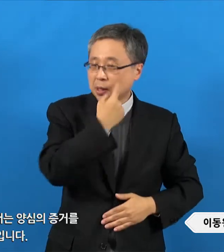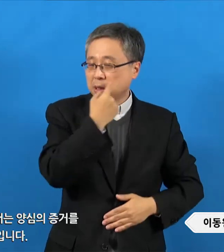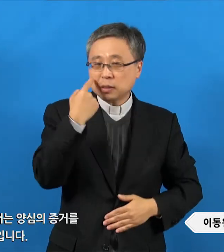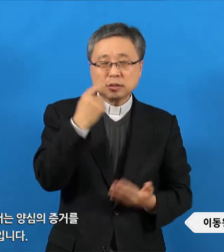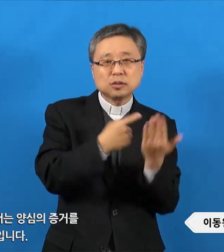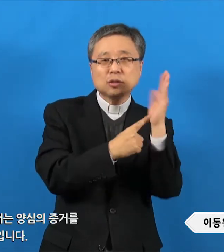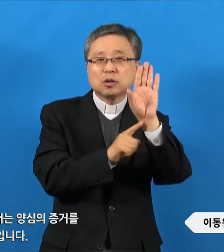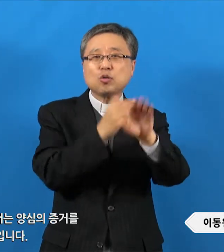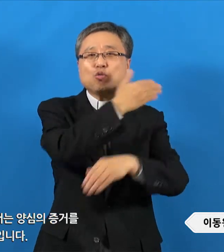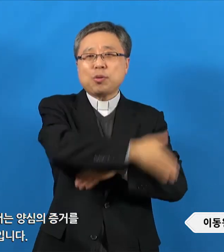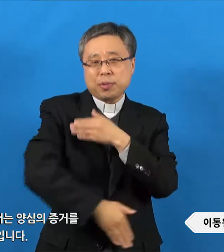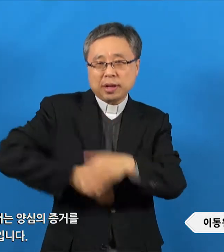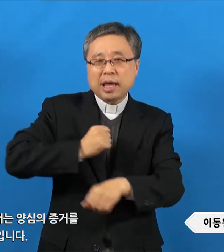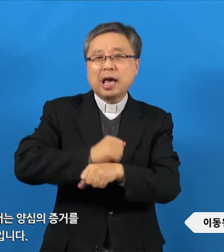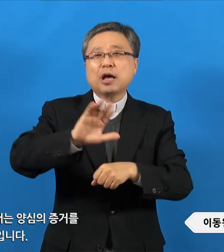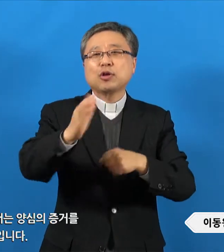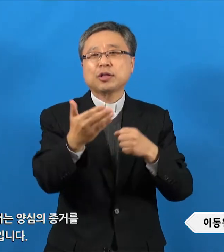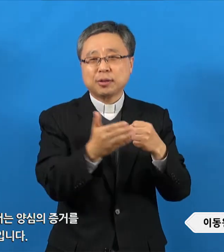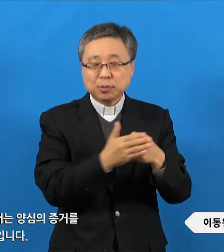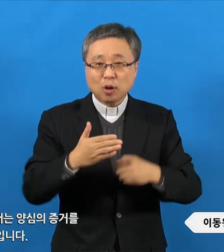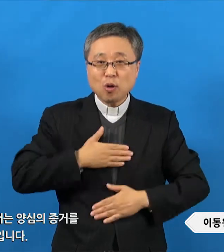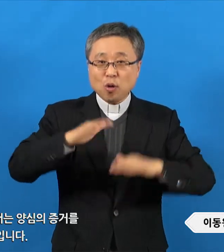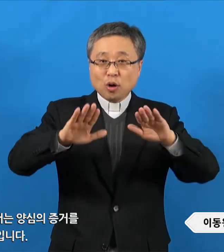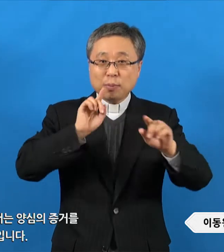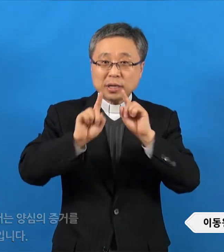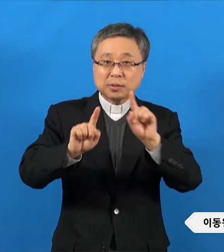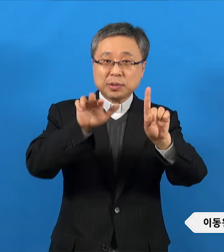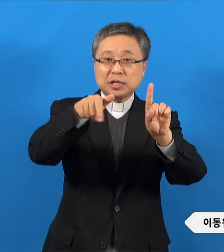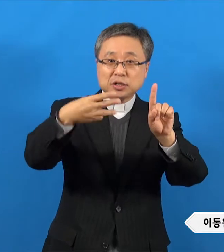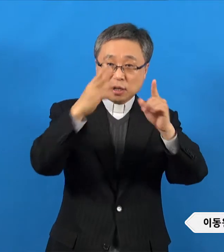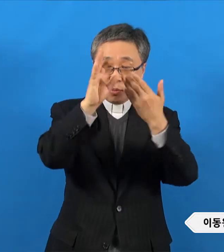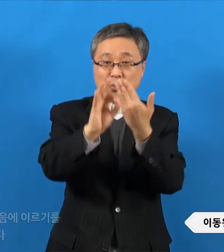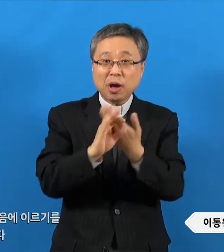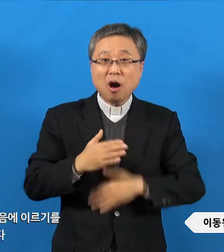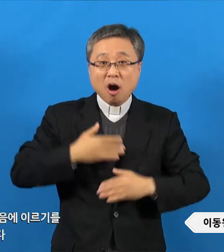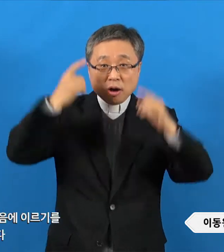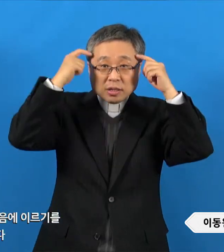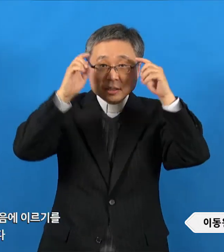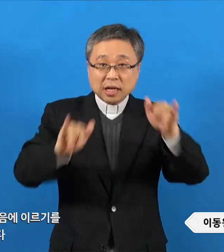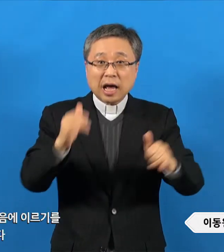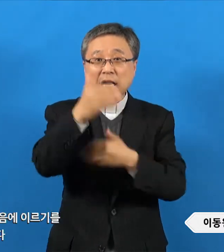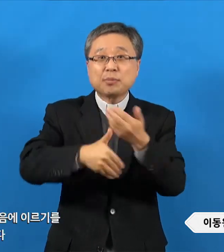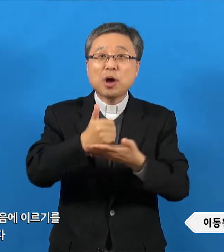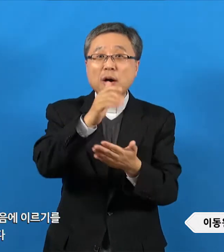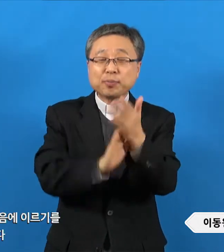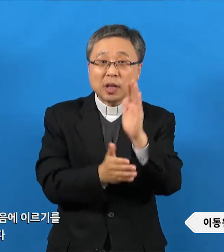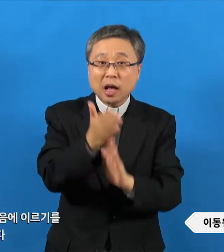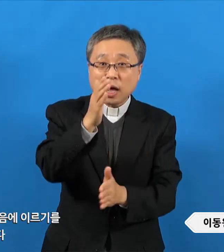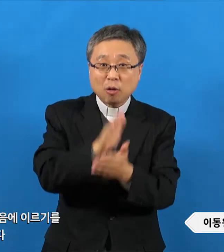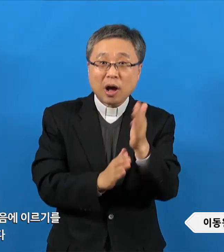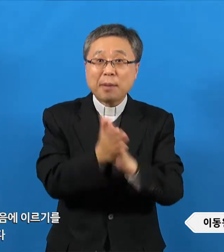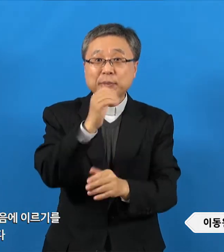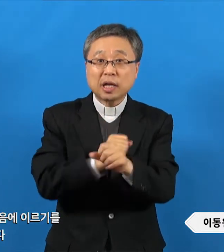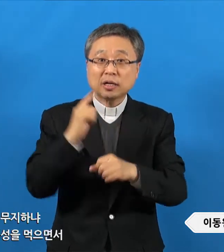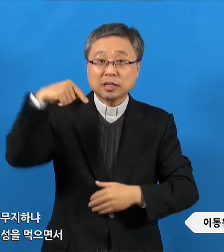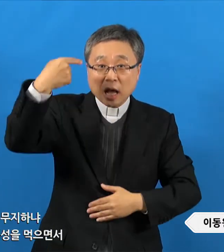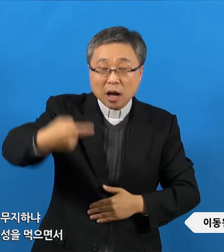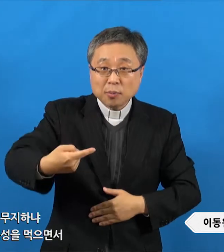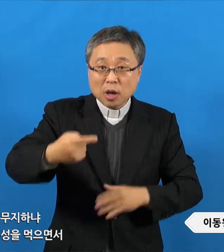때문입니다. 오늘 본문 1절에 보시면 어리석은 자들은 하나님이 없다고 한다. 그 다음에 이런 말씀을 하세요. 그 다음에